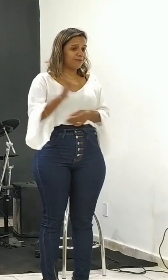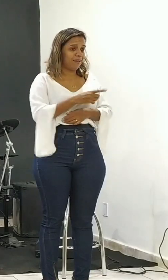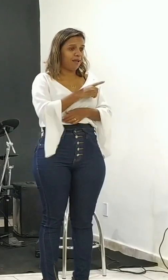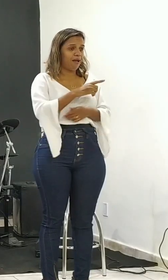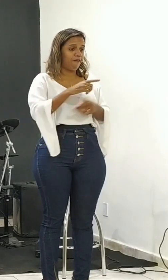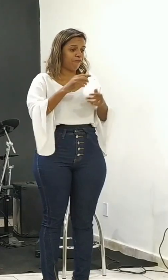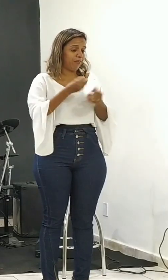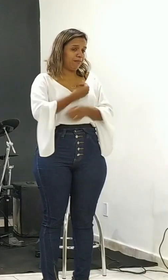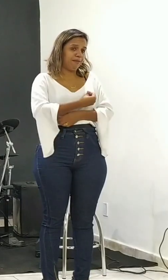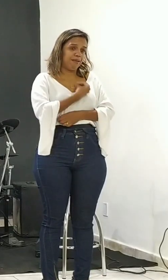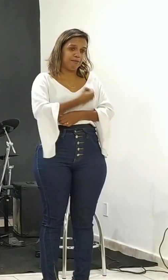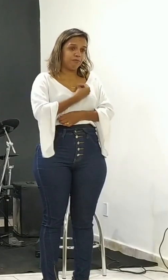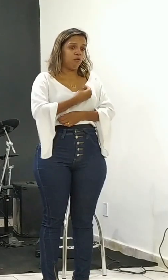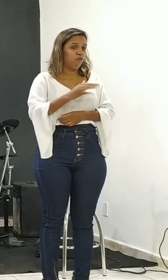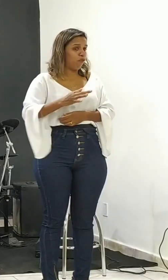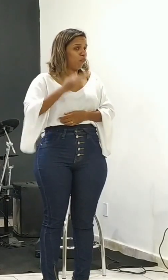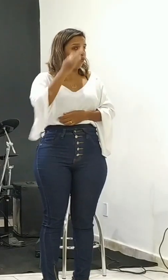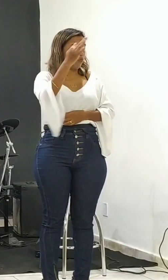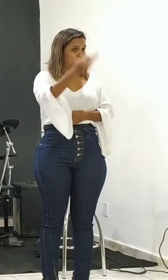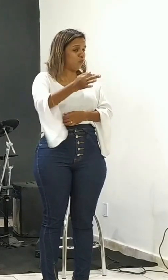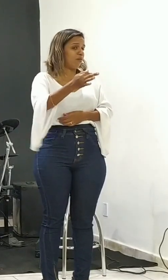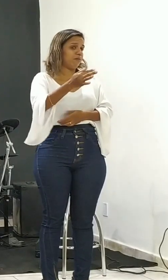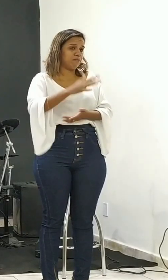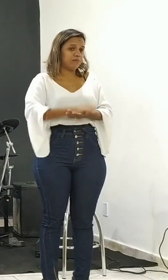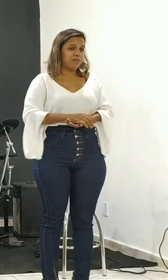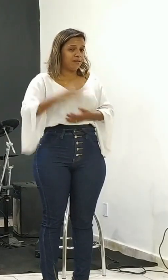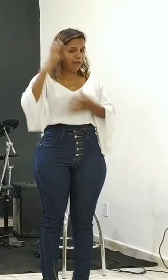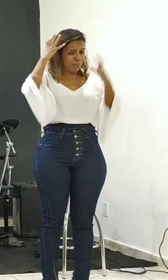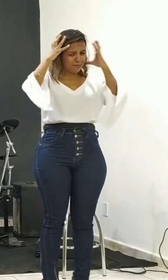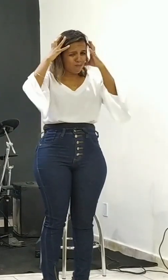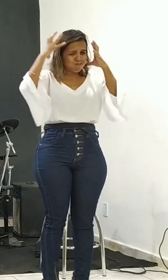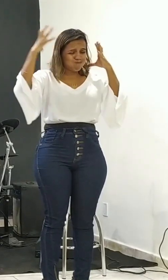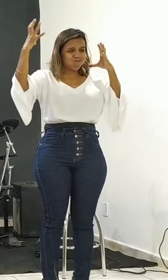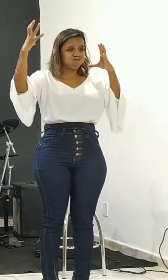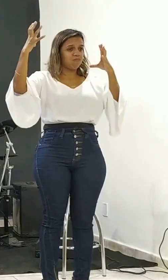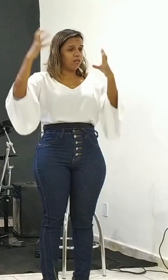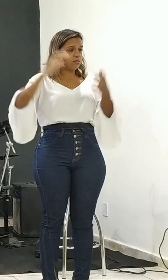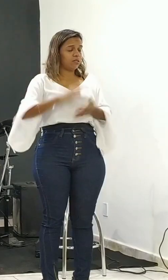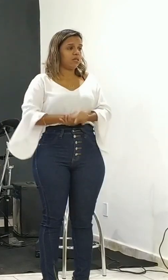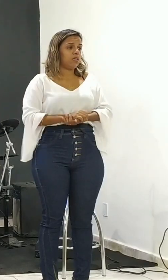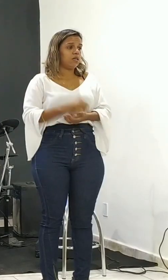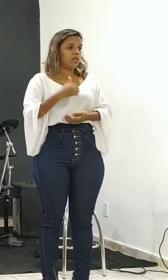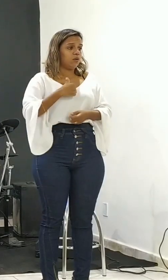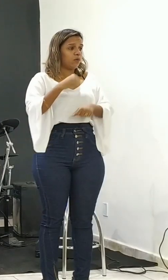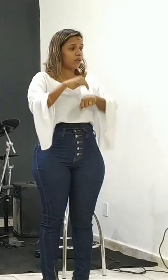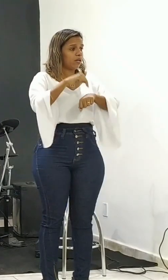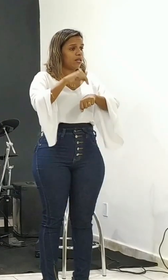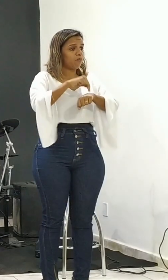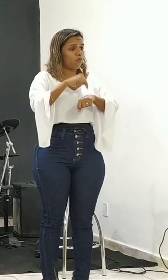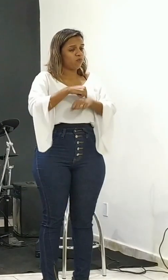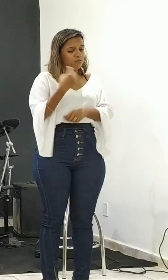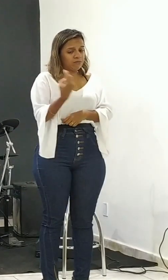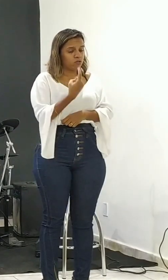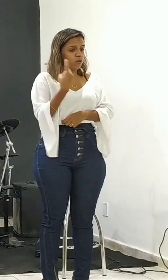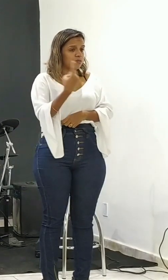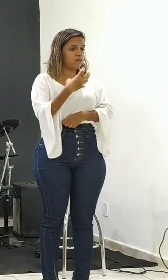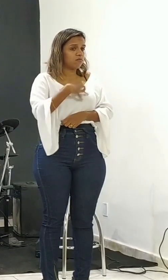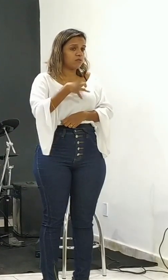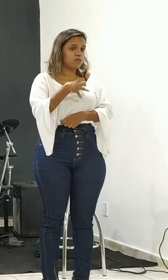sempre. E estava muito inchada mesmo, muito inchada a cabeça dele. E eu, naquele momento, com aquela